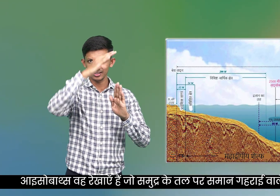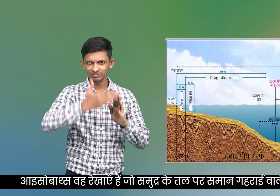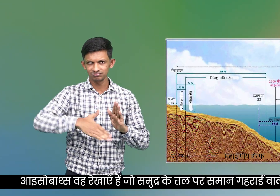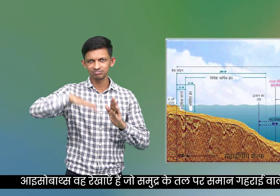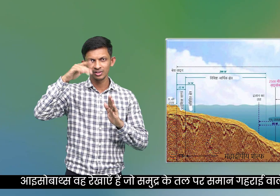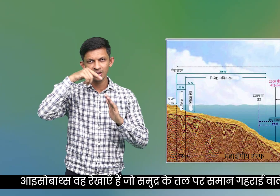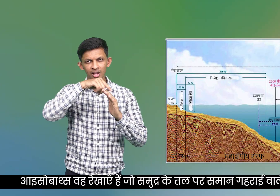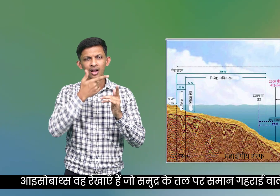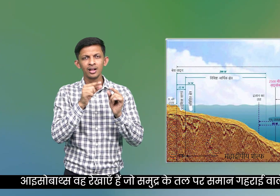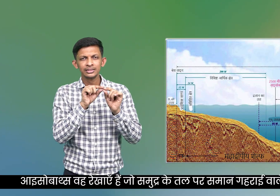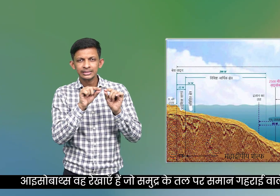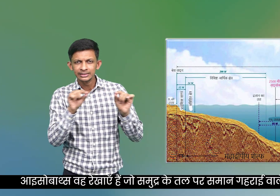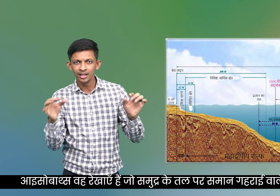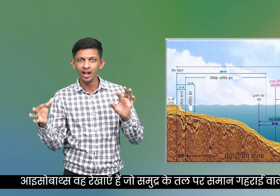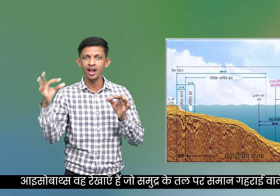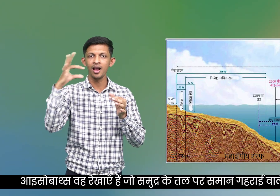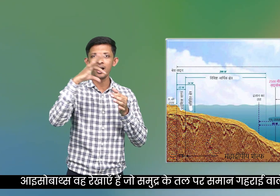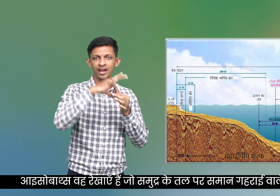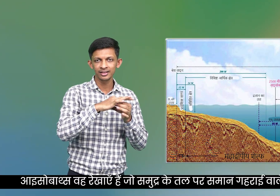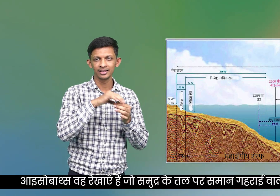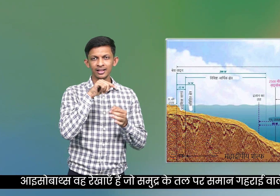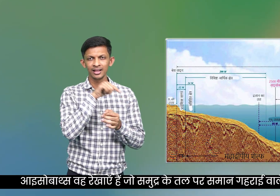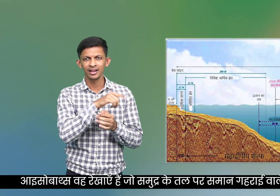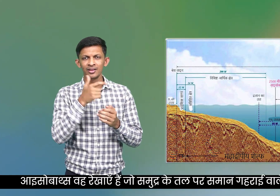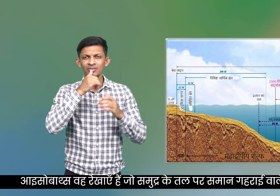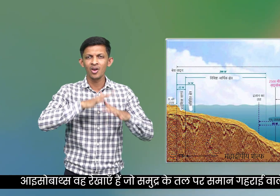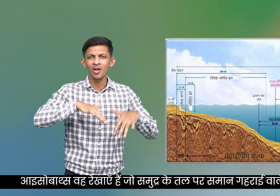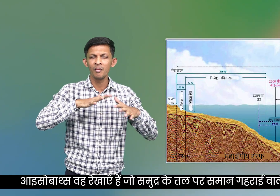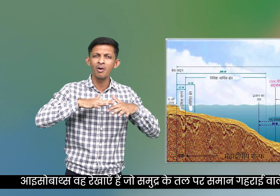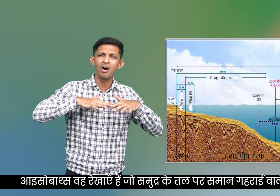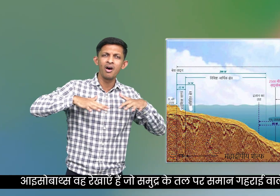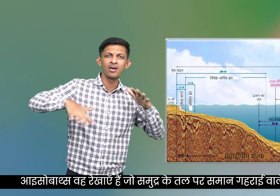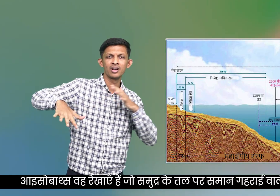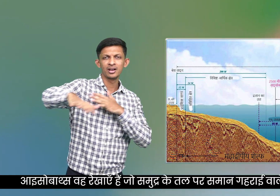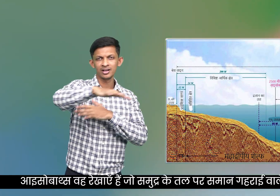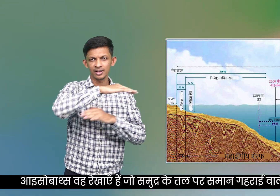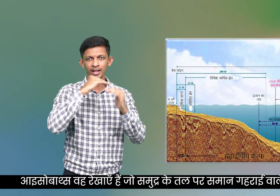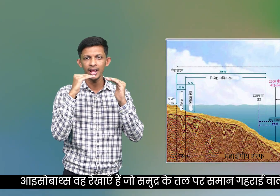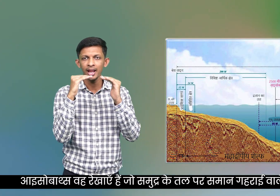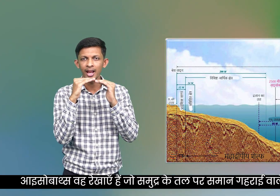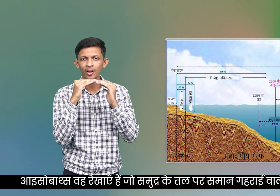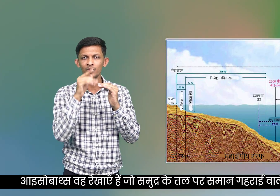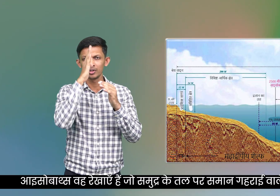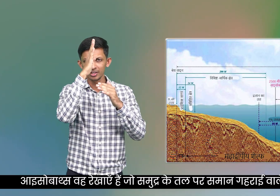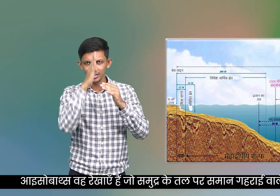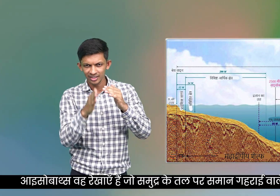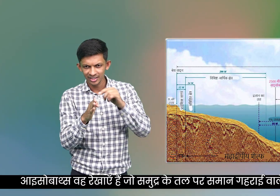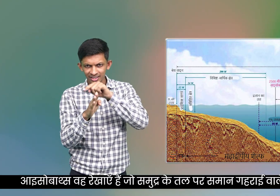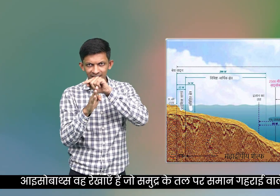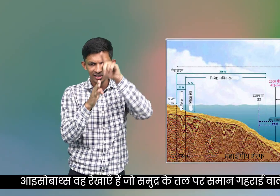आइसोबाथ्स वह रेखाएं हैं जो समुद्र के तल पर समान गहराई वाले बिंदुओं